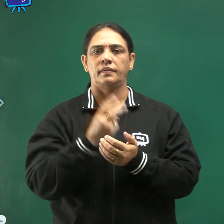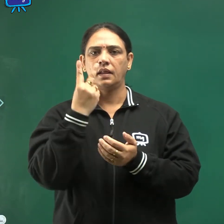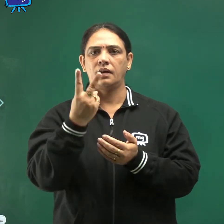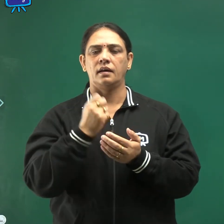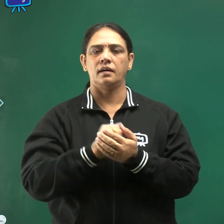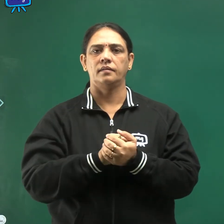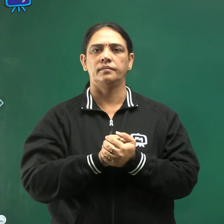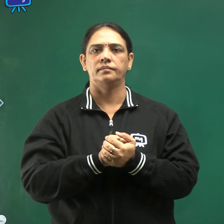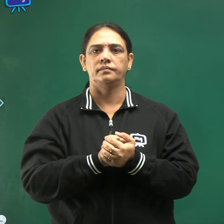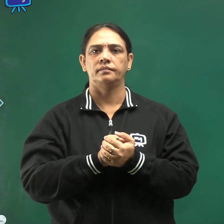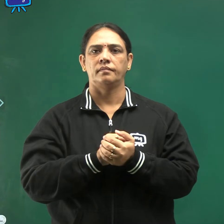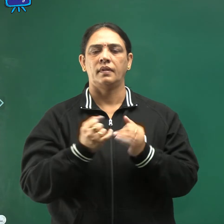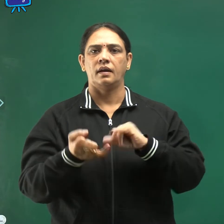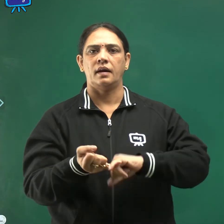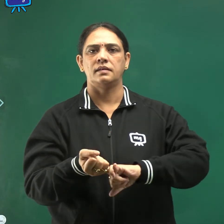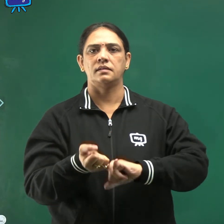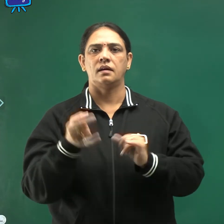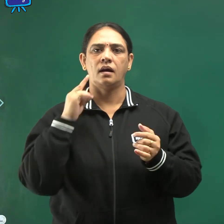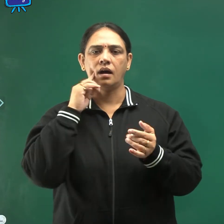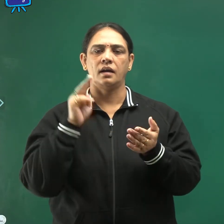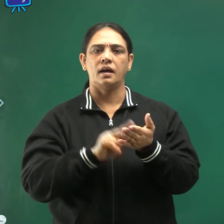देखेंगे साइन